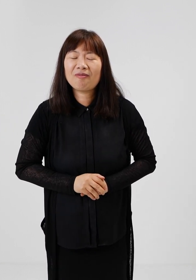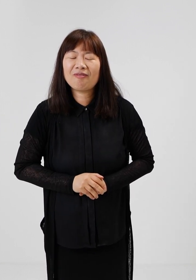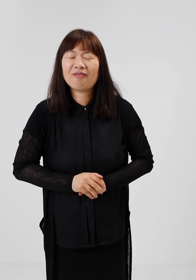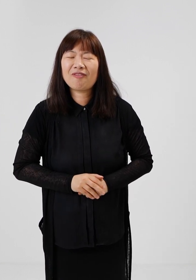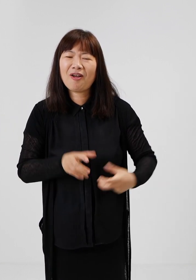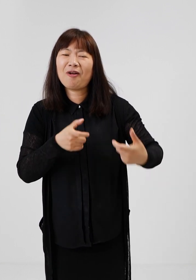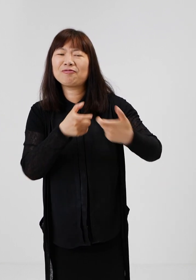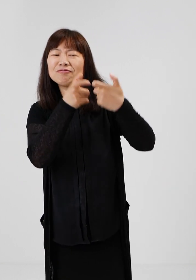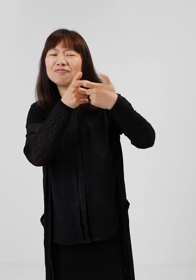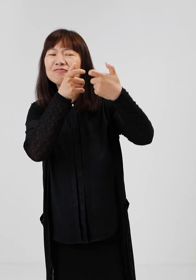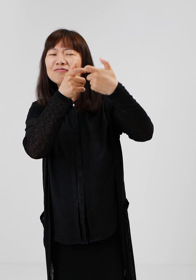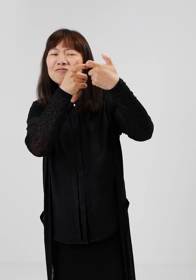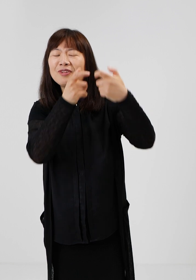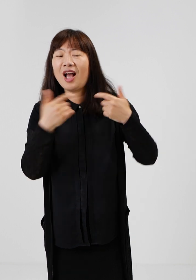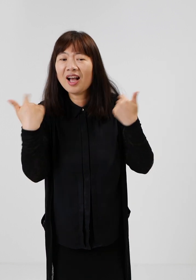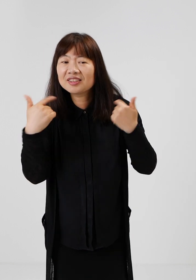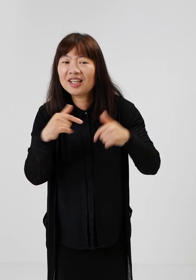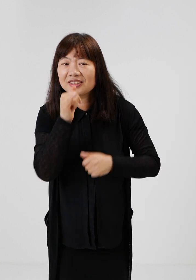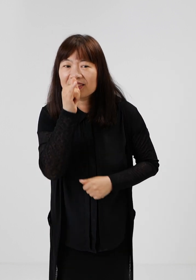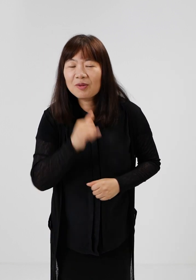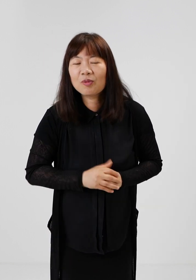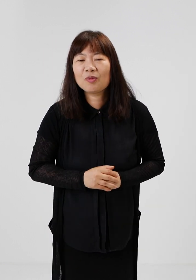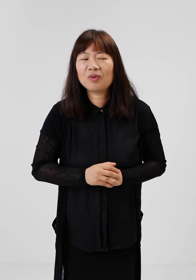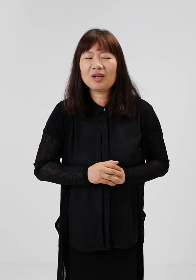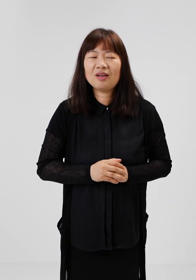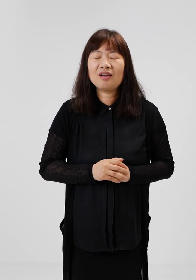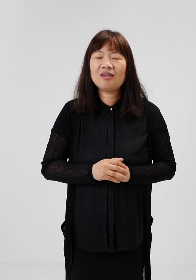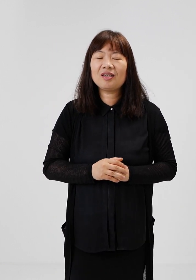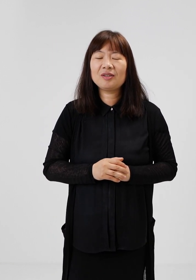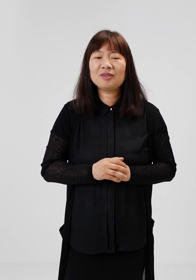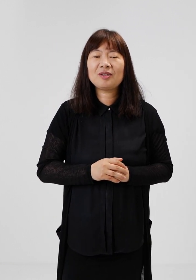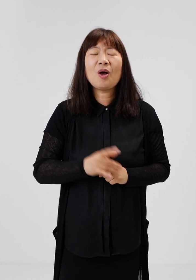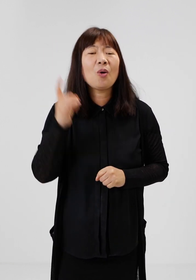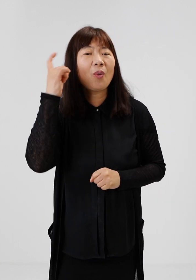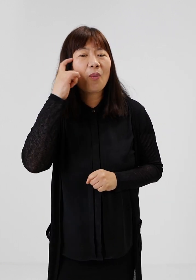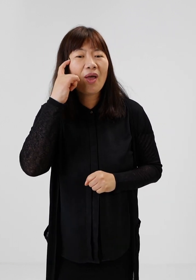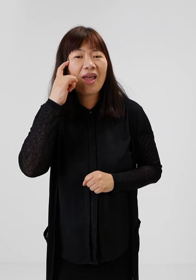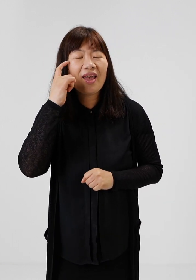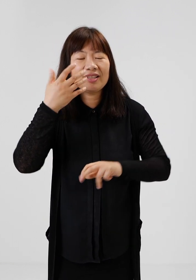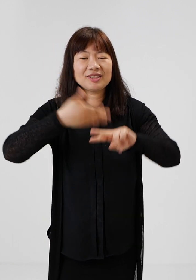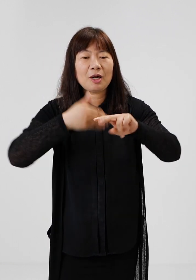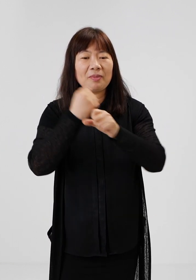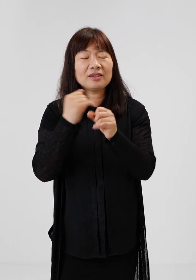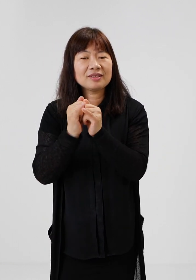왜 작가가 그 얘기를 그렇게 얼개를 놓았을까요?